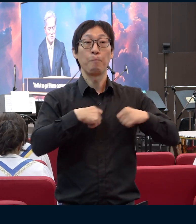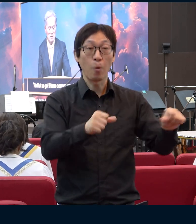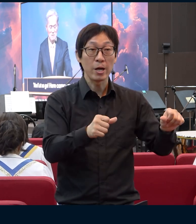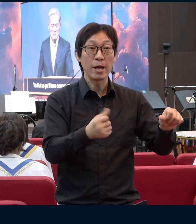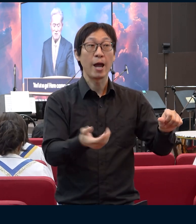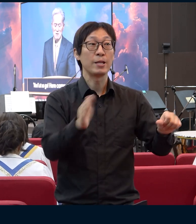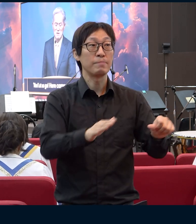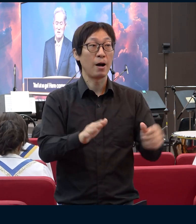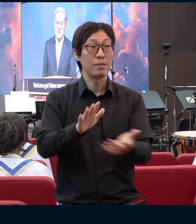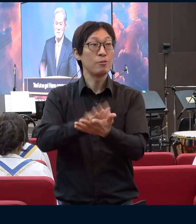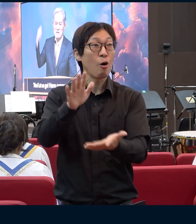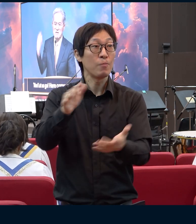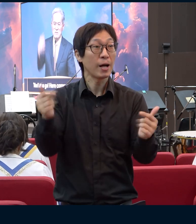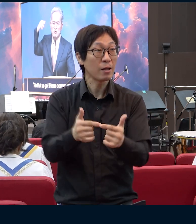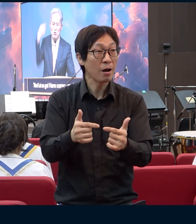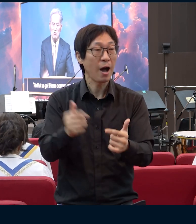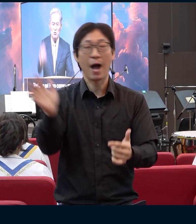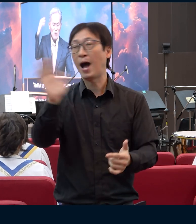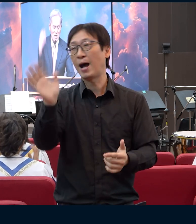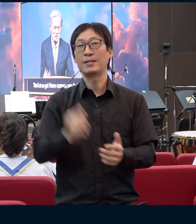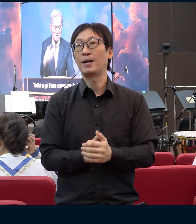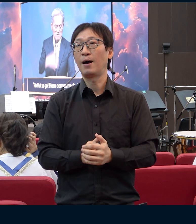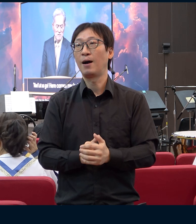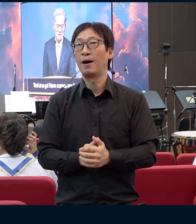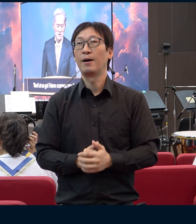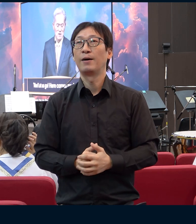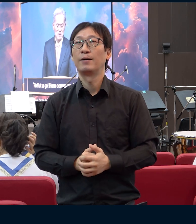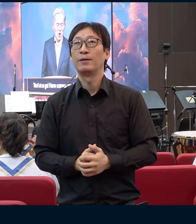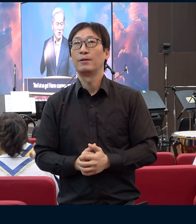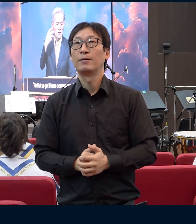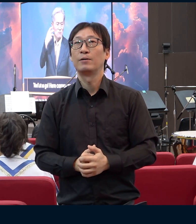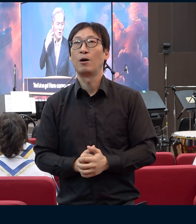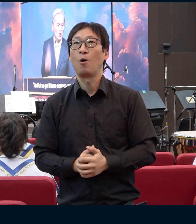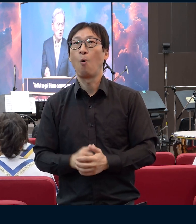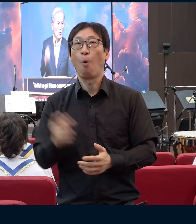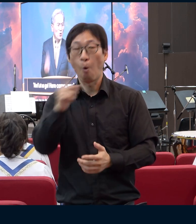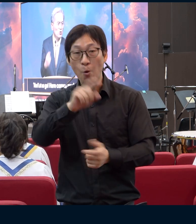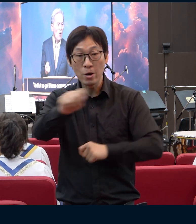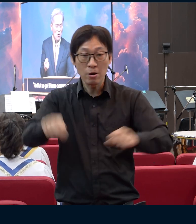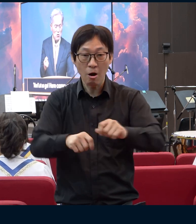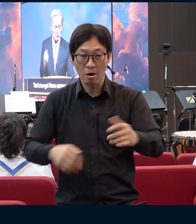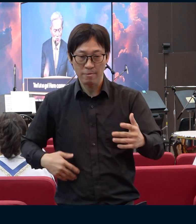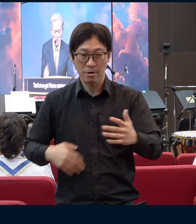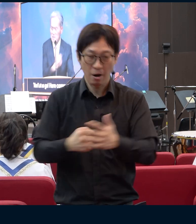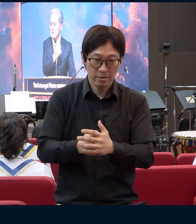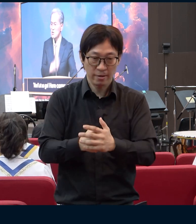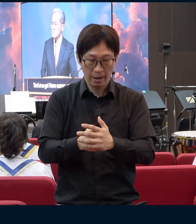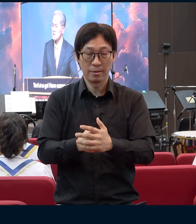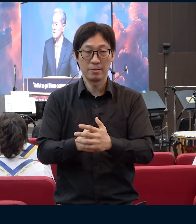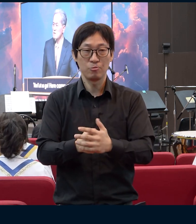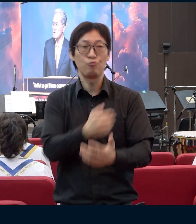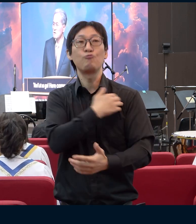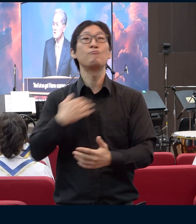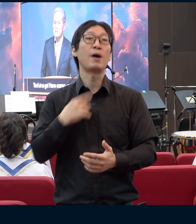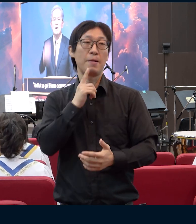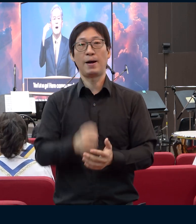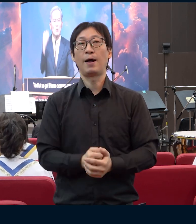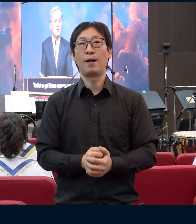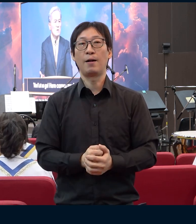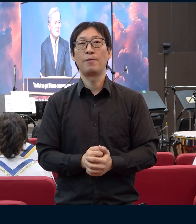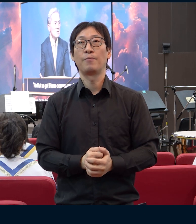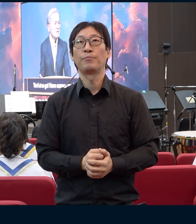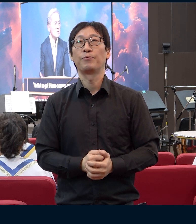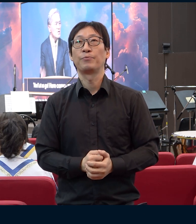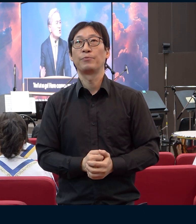죽인 것이 아닙니다. 삶의 느낌이 줄어든 것도 아니에요. 결단과 열정이 오히려 더 충만해진 것입니다.